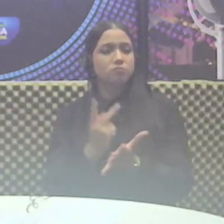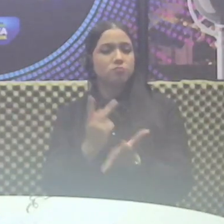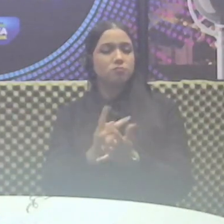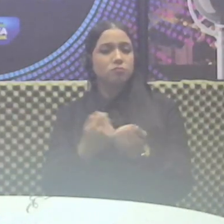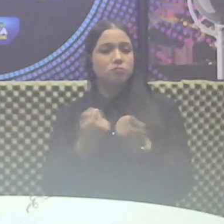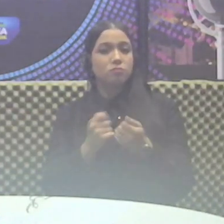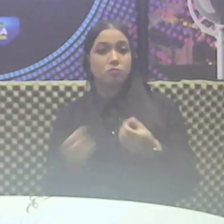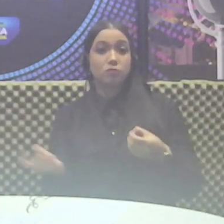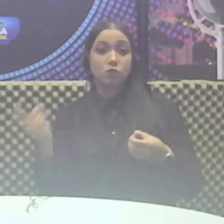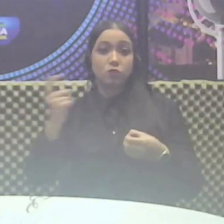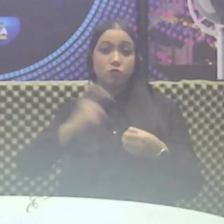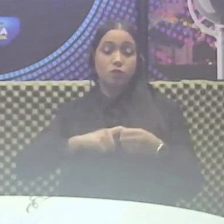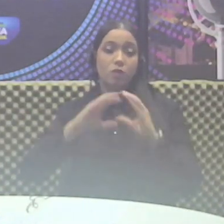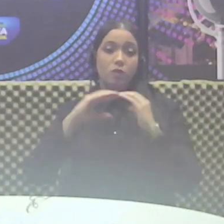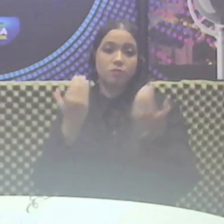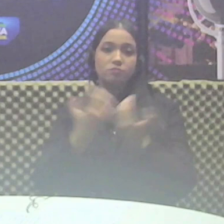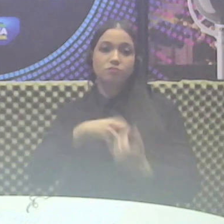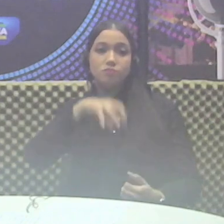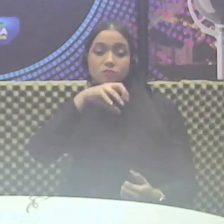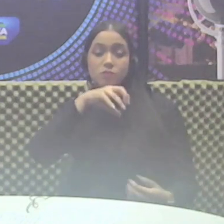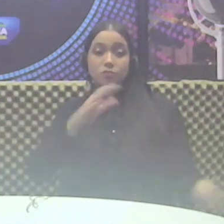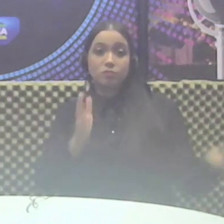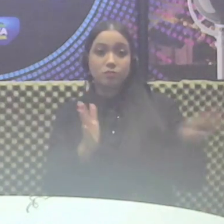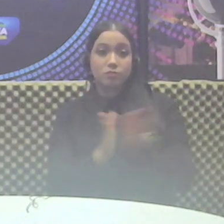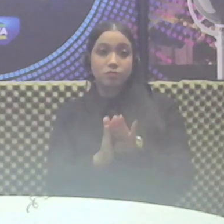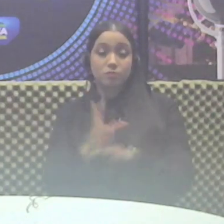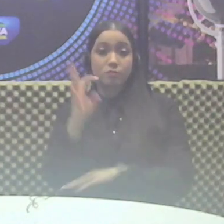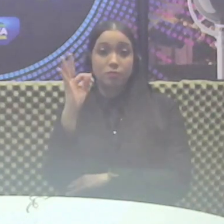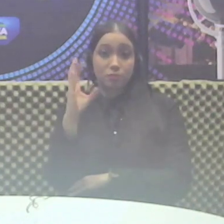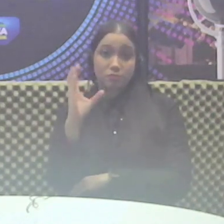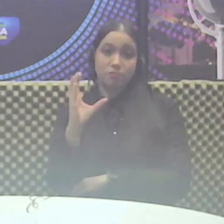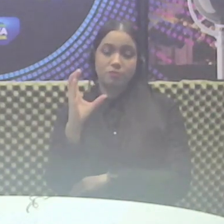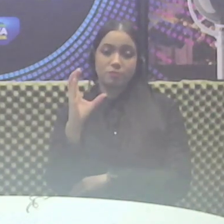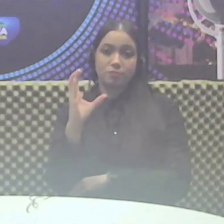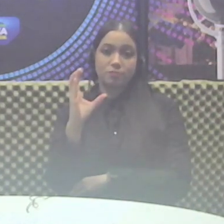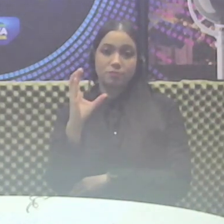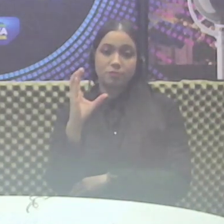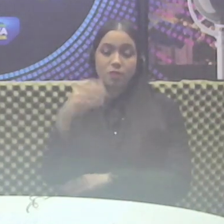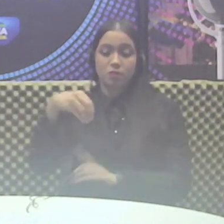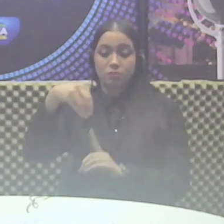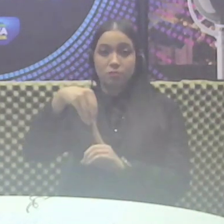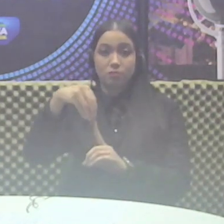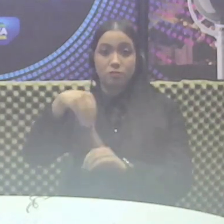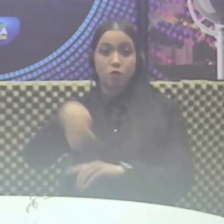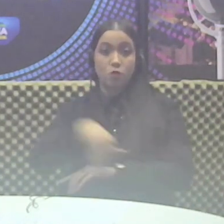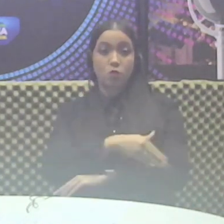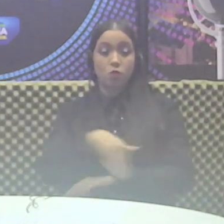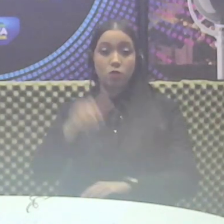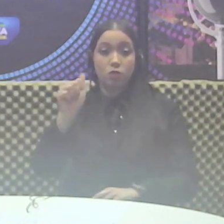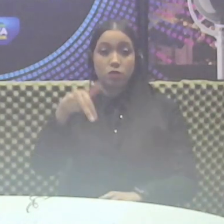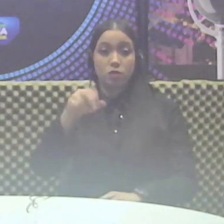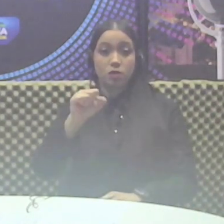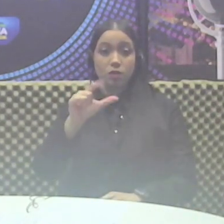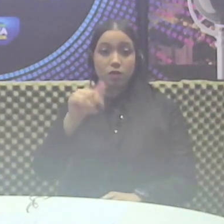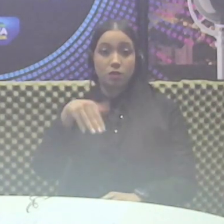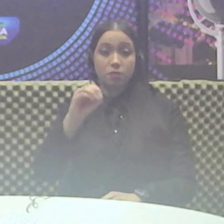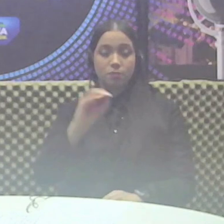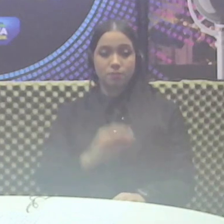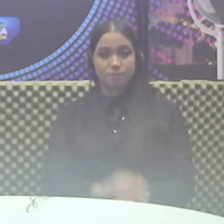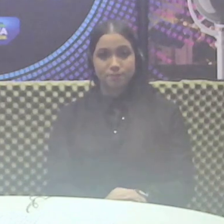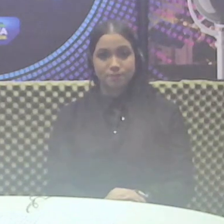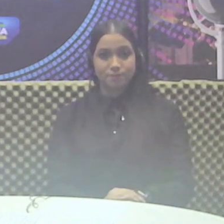farão o itinerário Estádio Municipal Parque do Sabiá, Terminal Central, com embarque pela Avenida Anselmo Alves dos